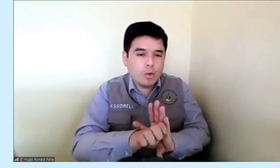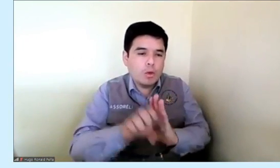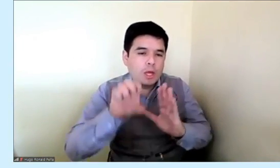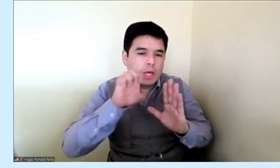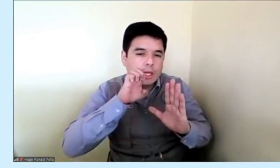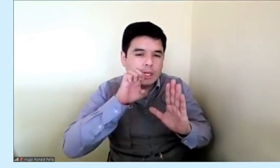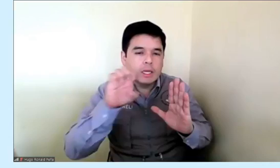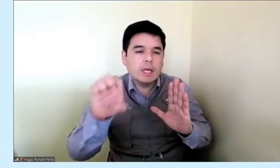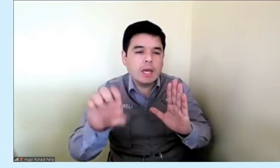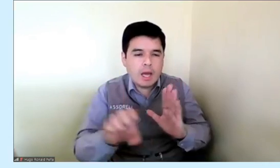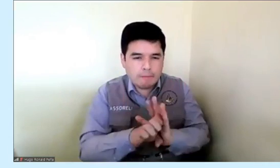Vamos a hacer un ejemplo.